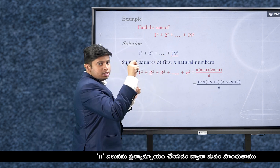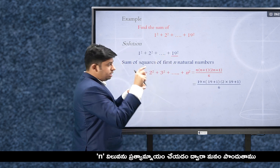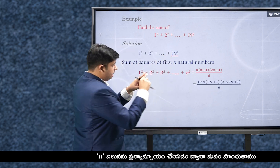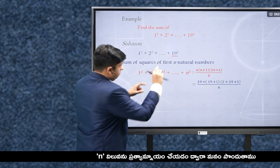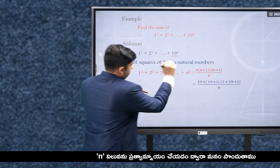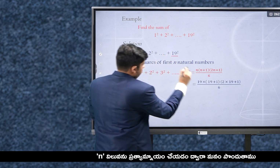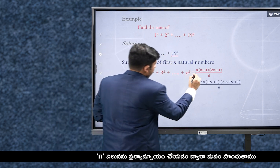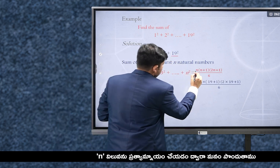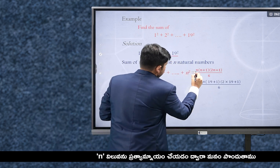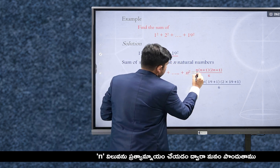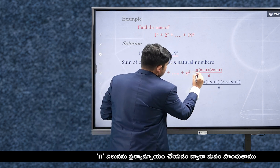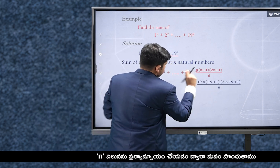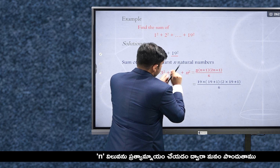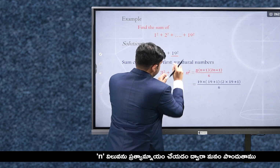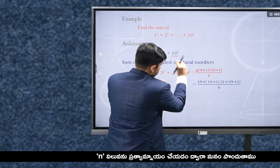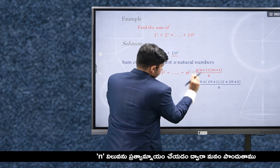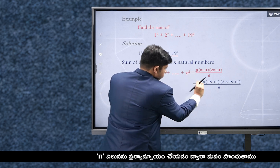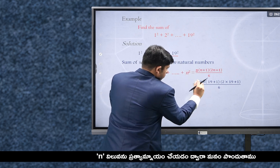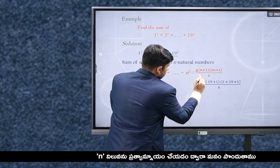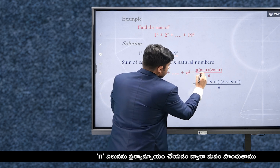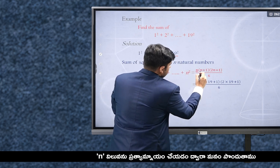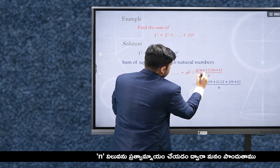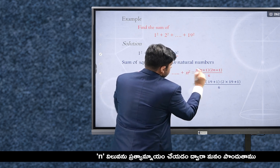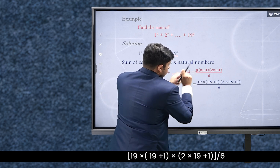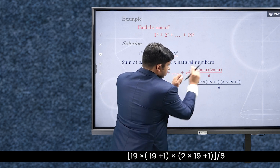n విలువను ప్రత్యామ్నాయం చేయడం ద్వారా మనం పొందుతాము